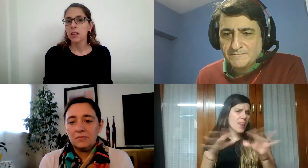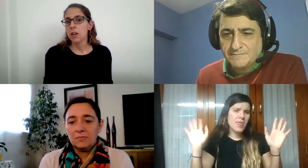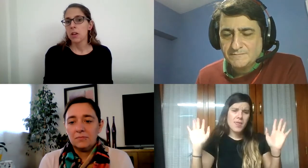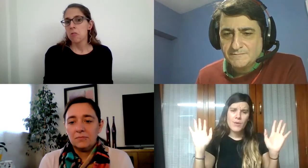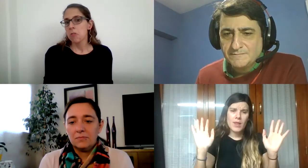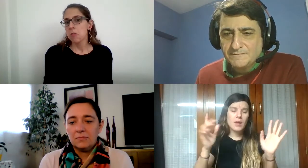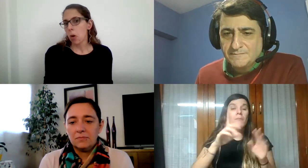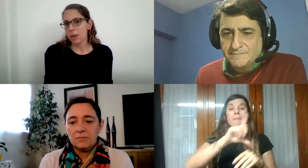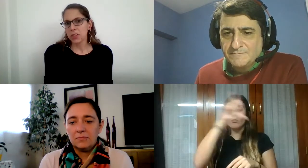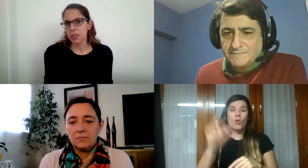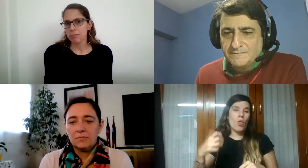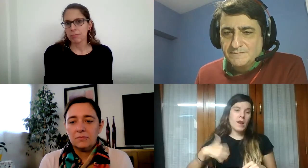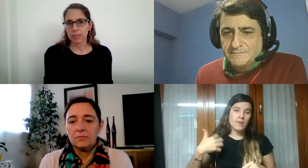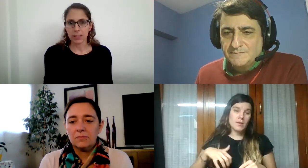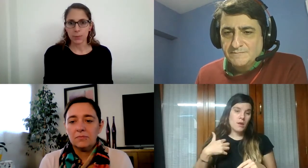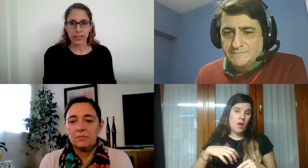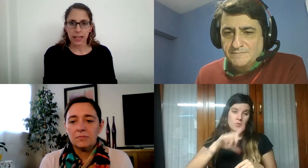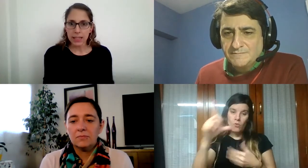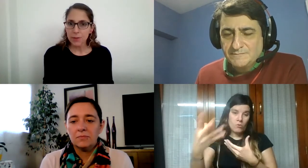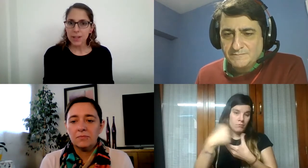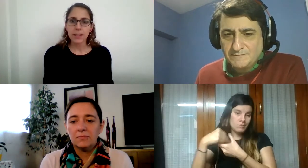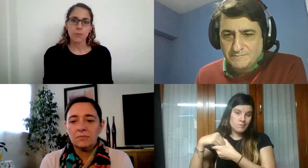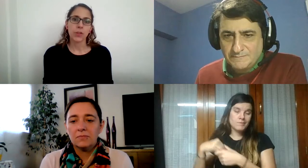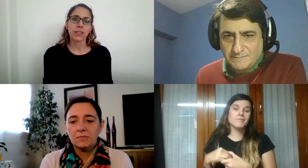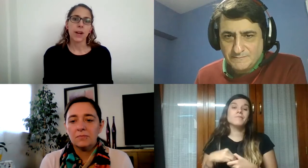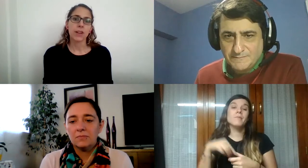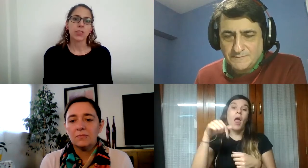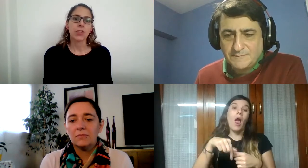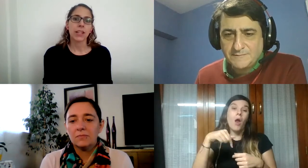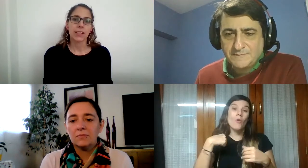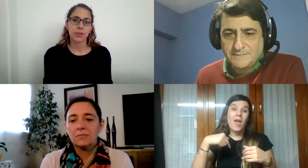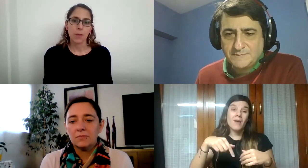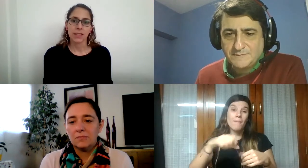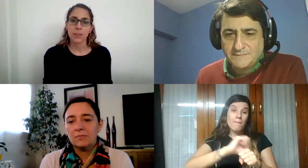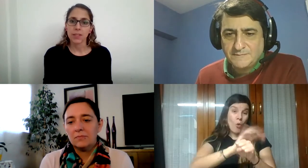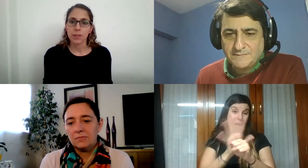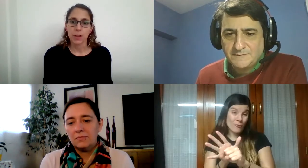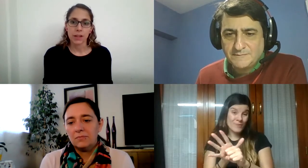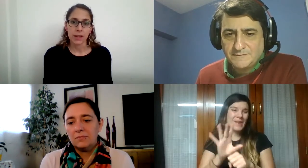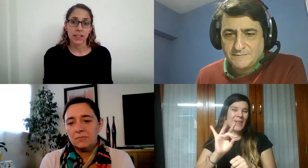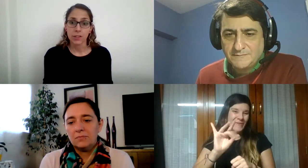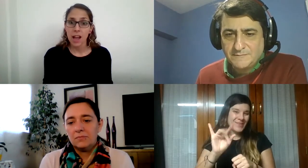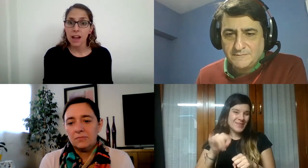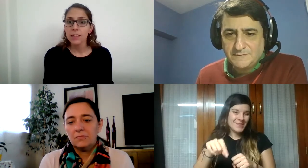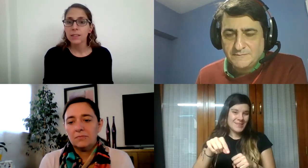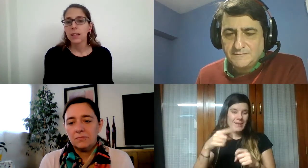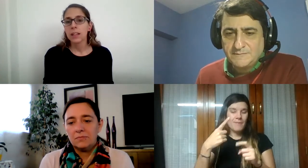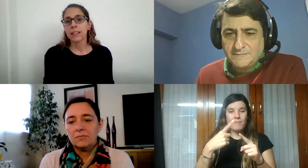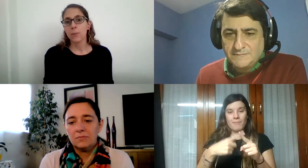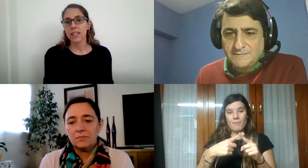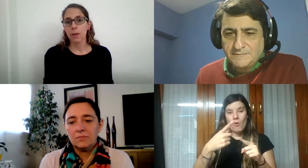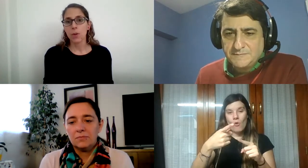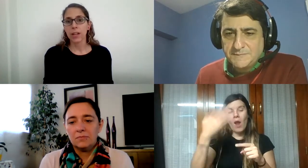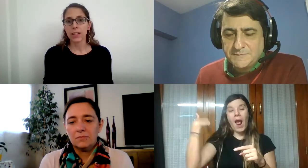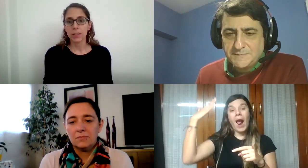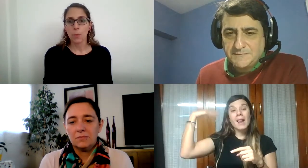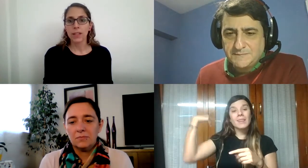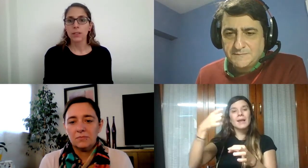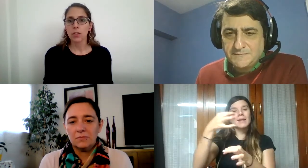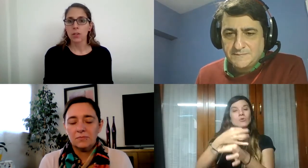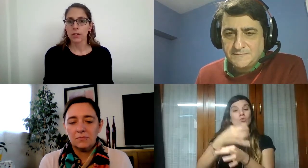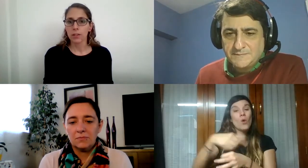Y los cuentos son de una temática libre y lo importante para nosotros es que sea una participación nacional. También sabemos que en